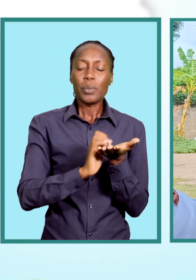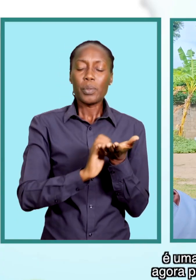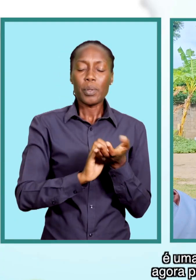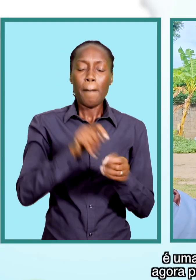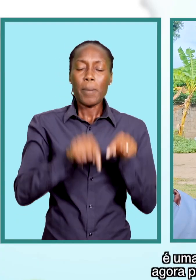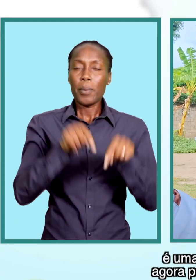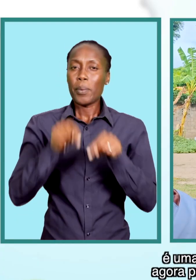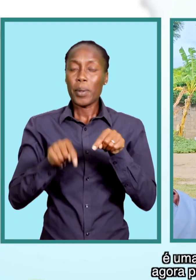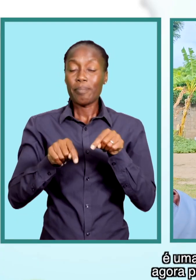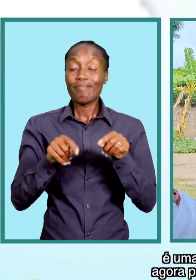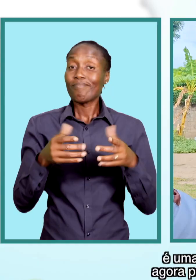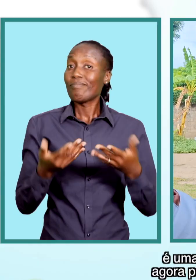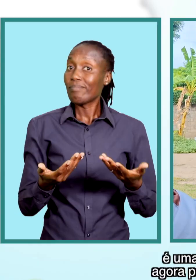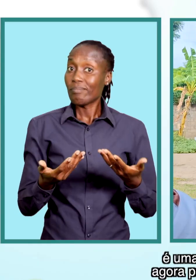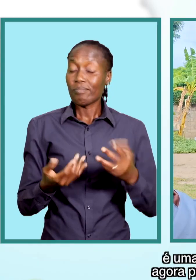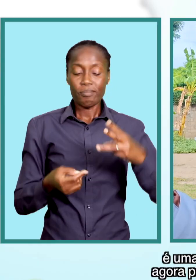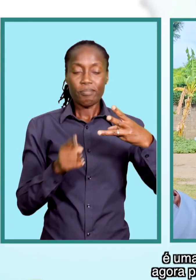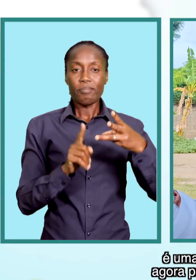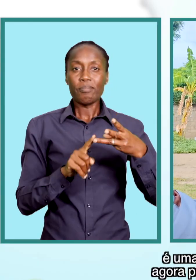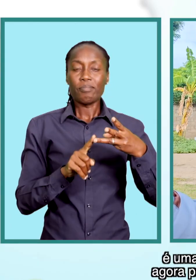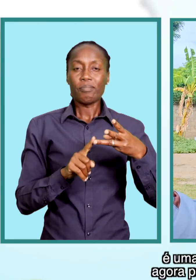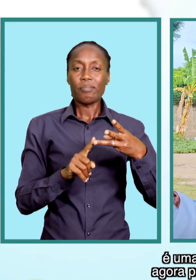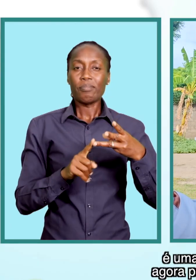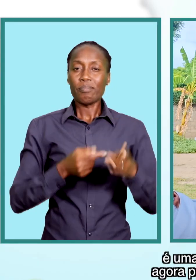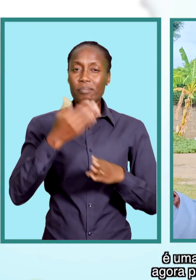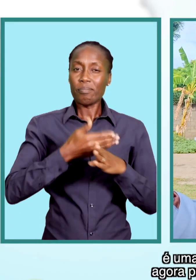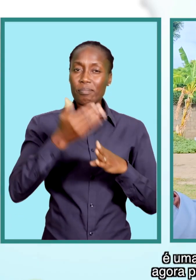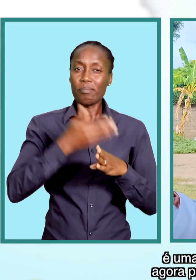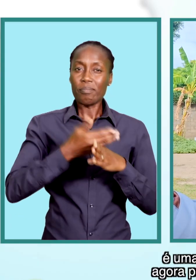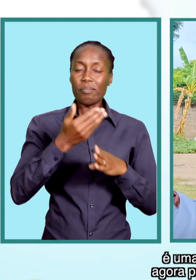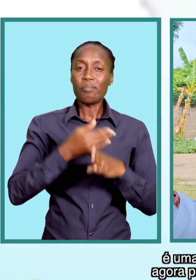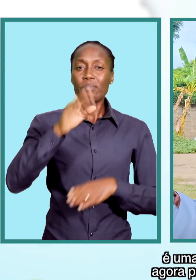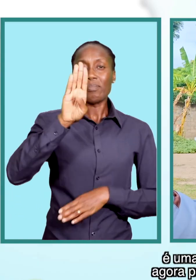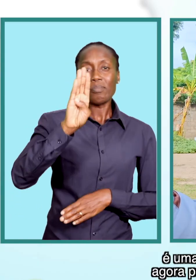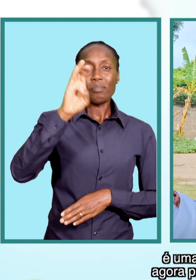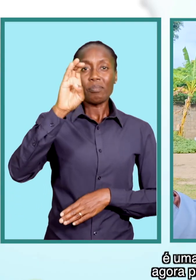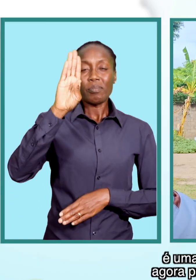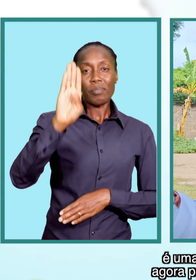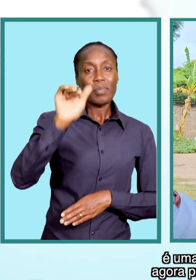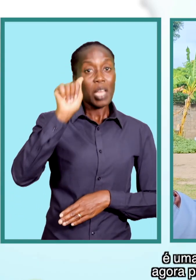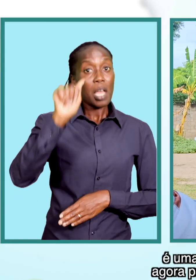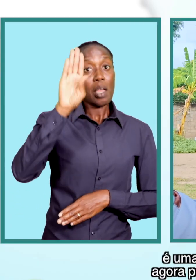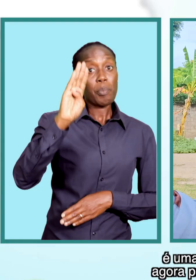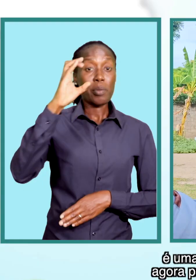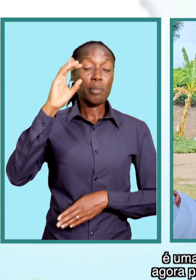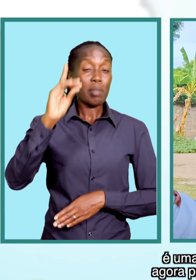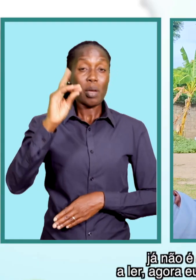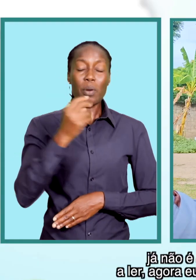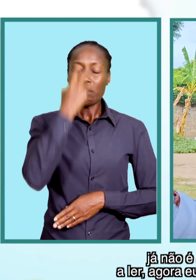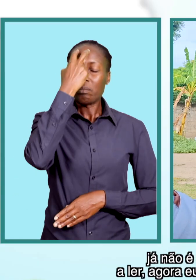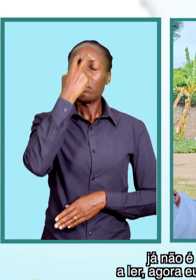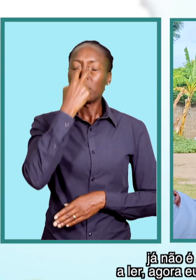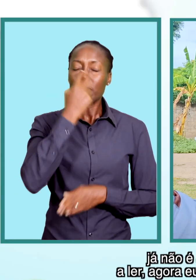enxergar. É uma vida nova tu leres o abecedário agora para mim vem dividido em 3